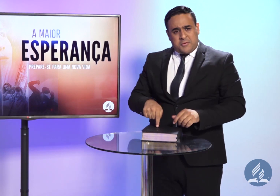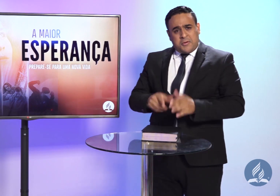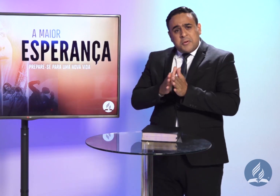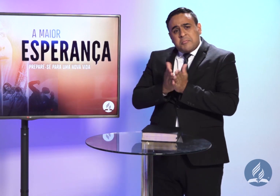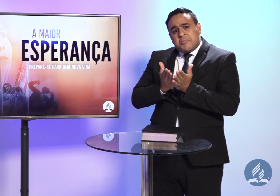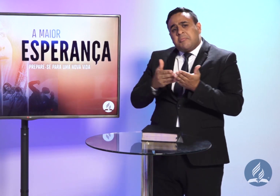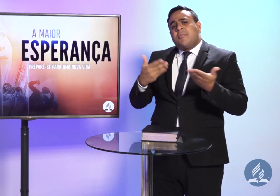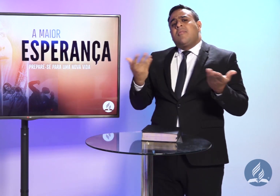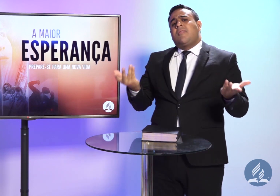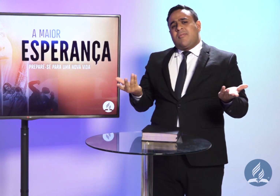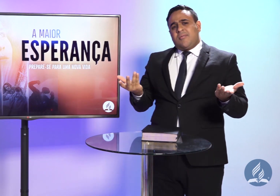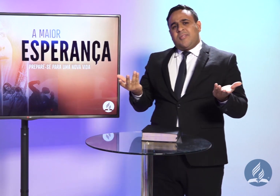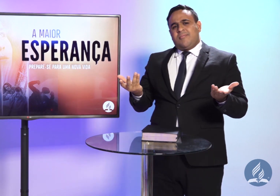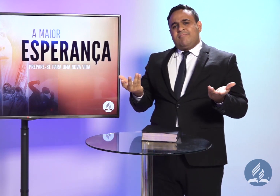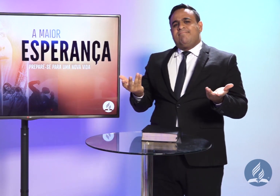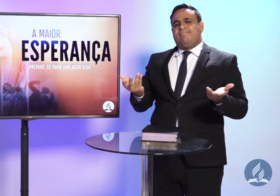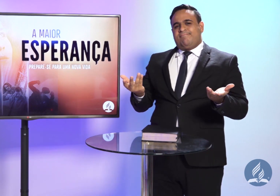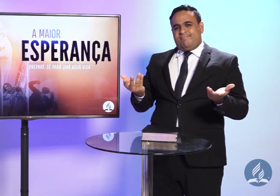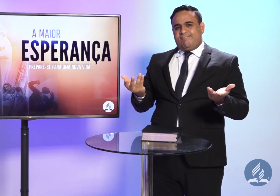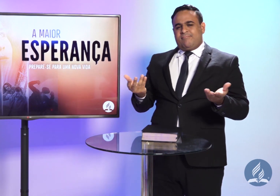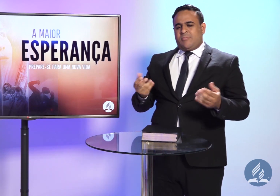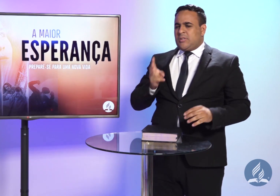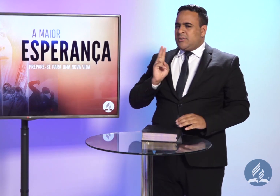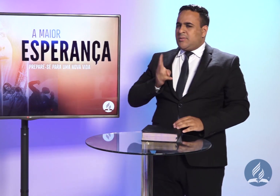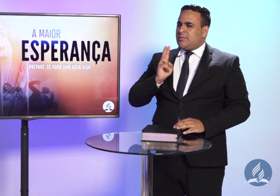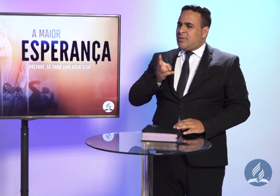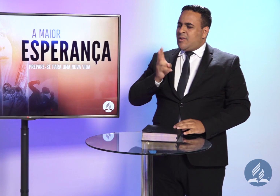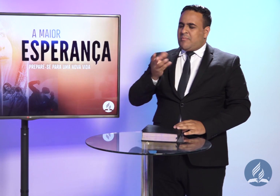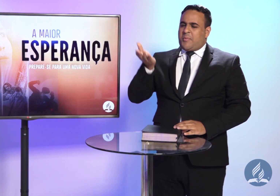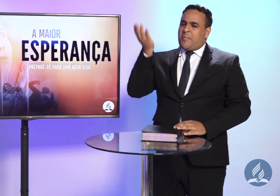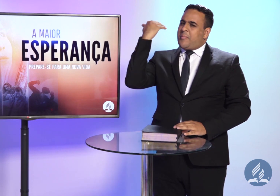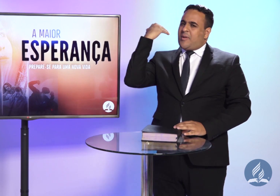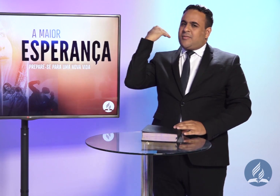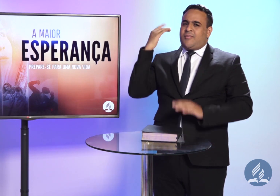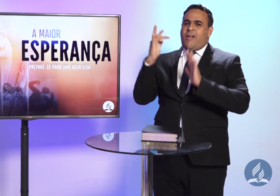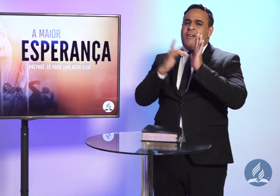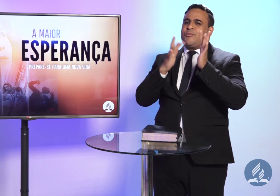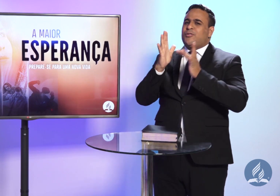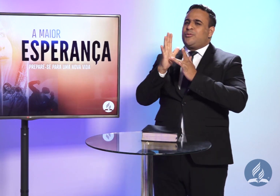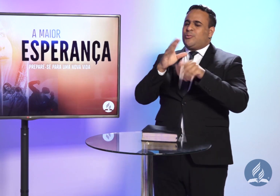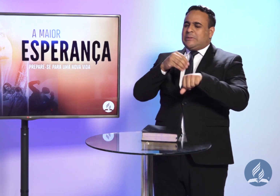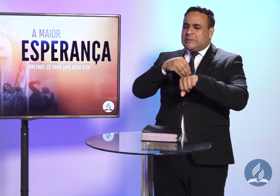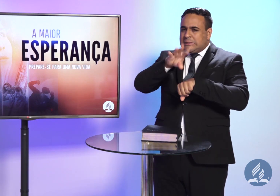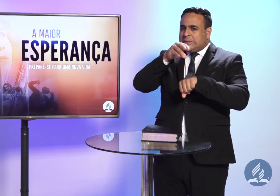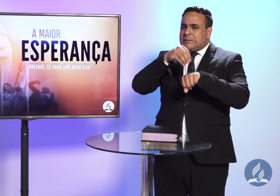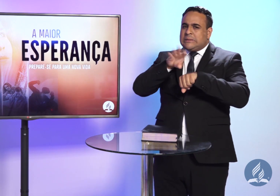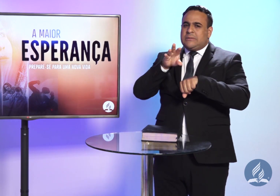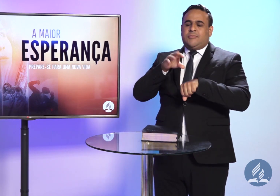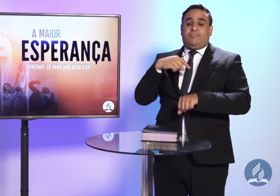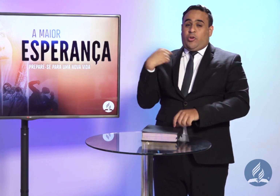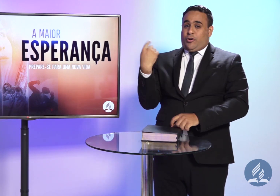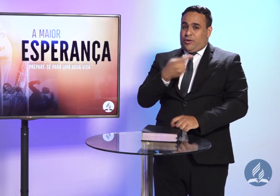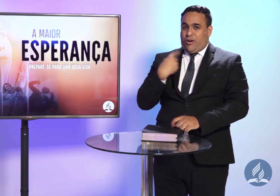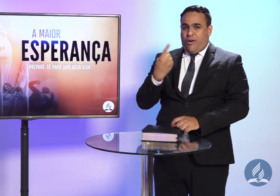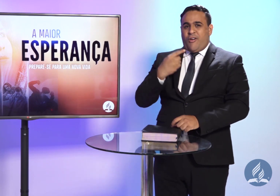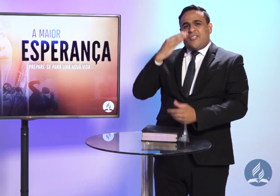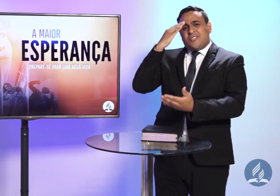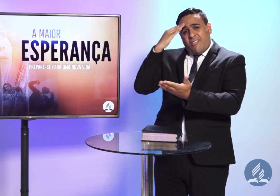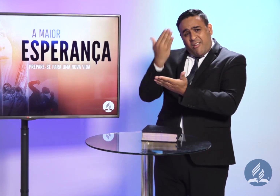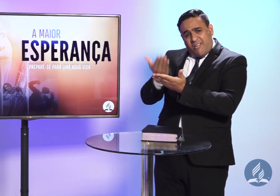as verdades da Bíblia. E aí a pessoa fica numa situação complicada, porque ela